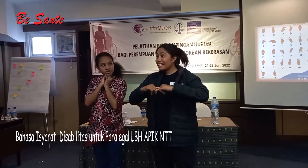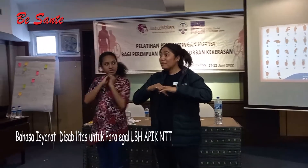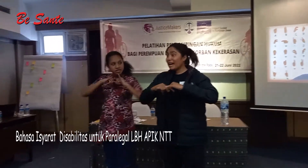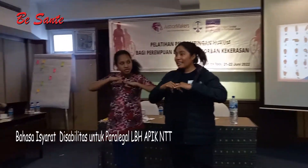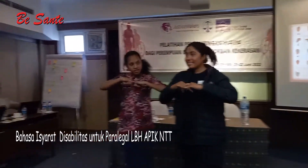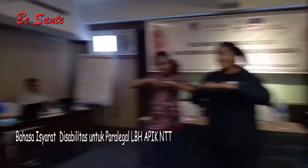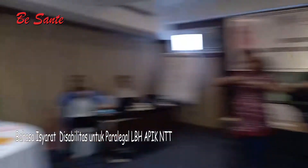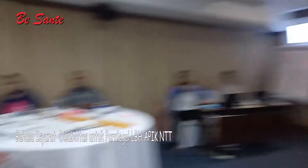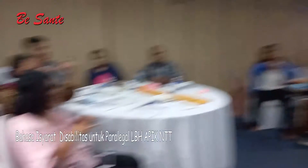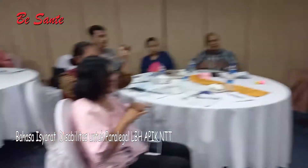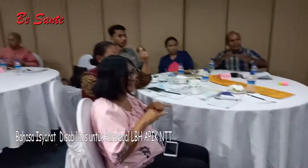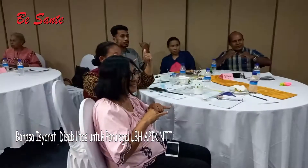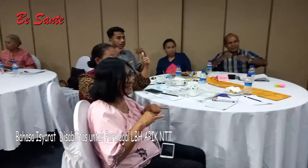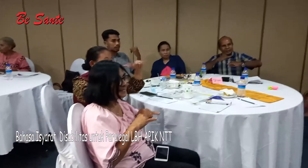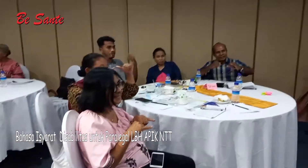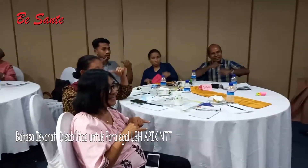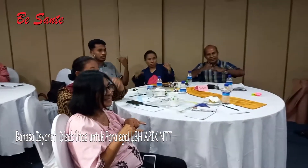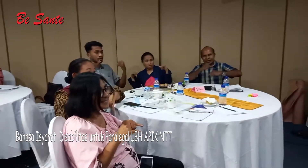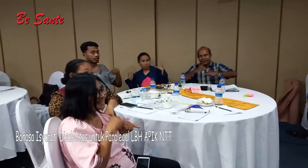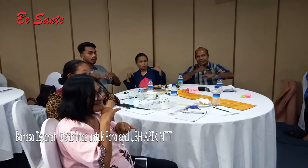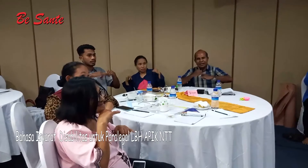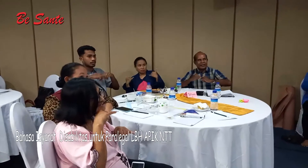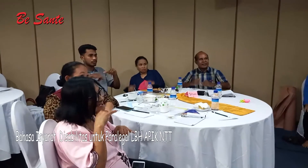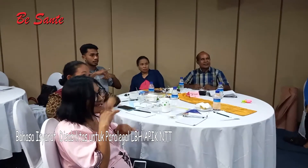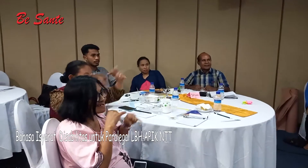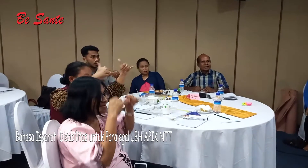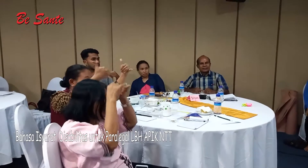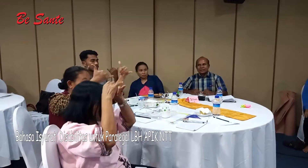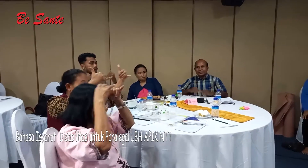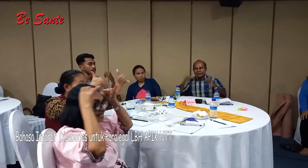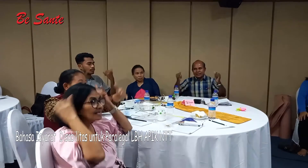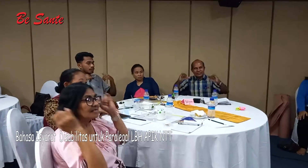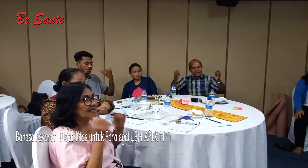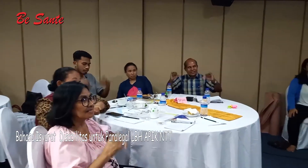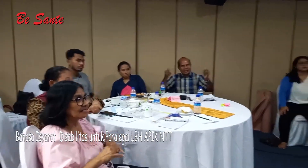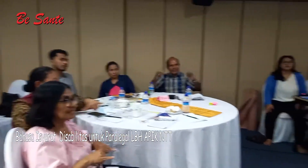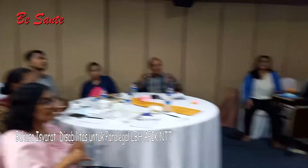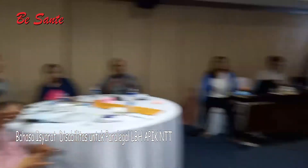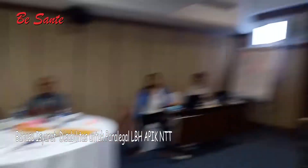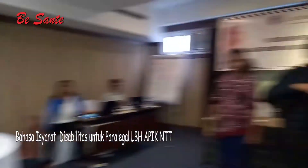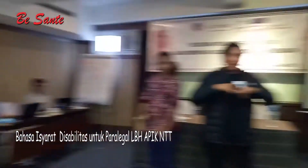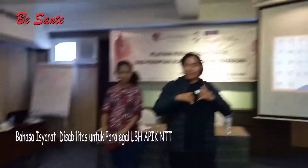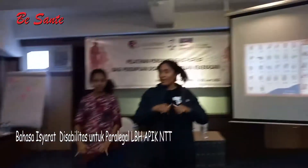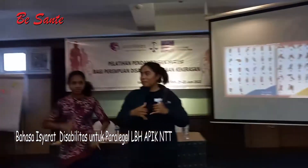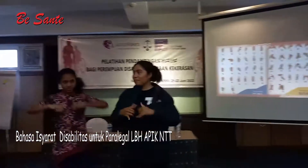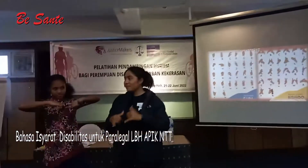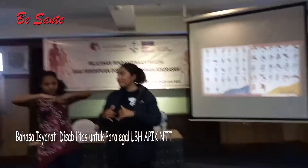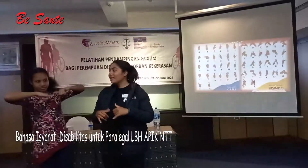beda arti. Jadi hati-hati. Sama tapi itu arti beda. Iya. Berarti